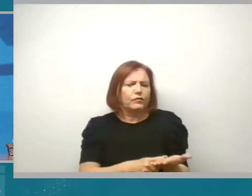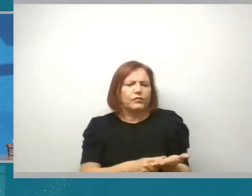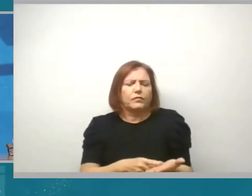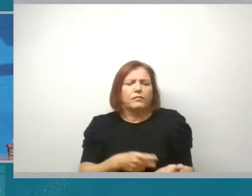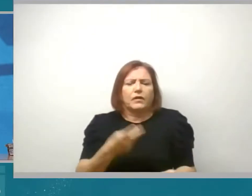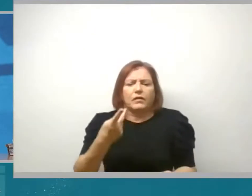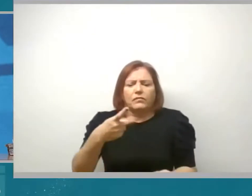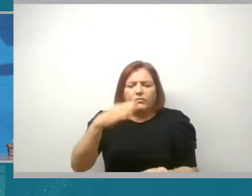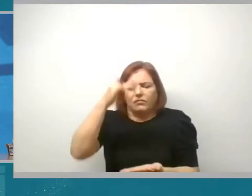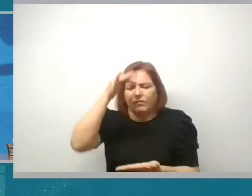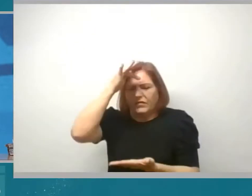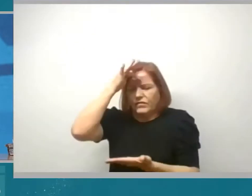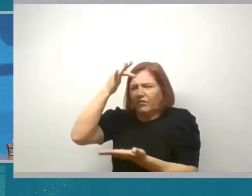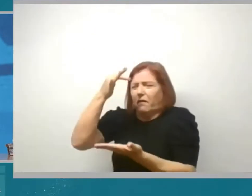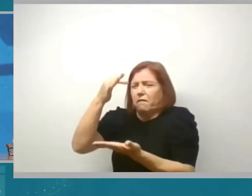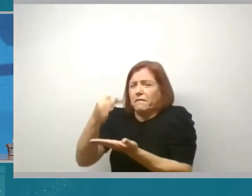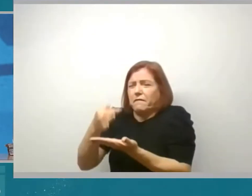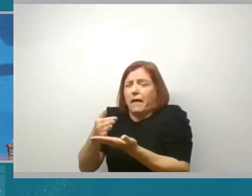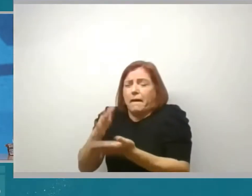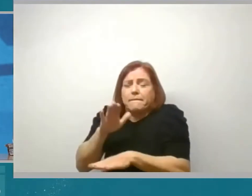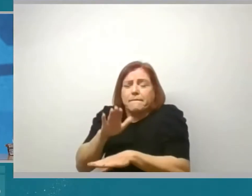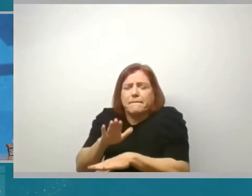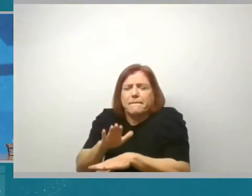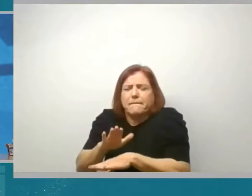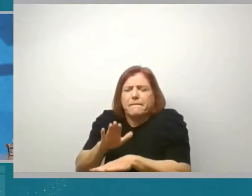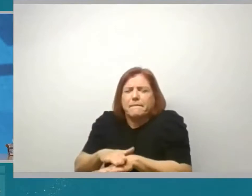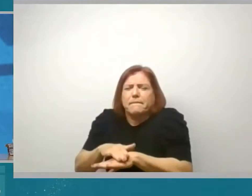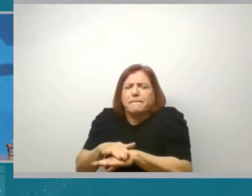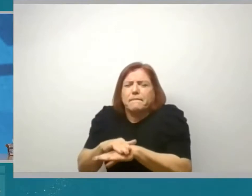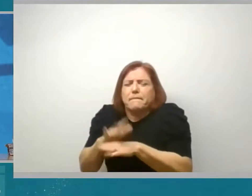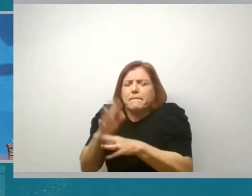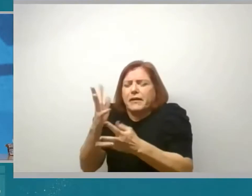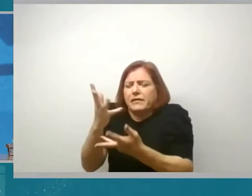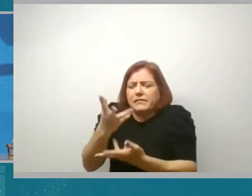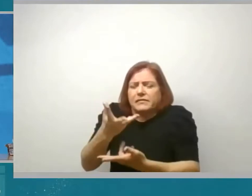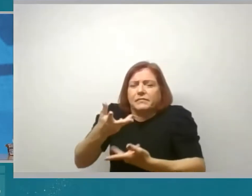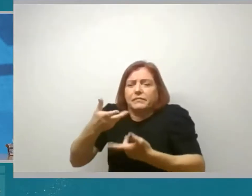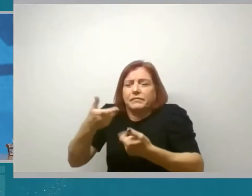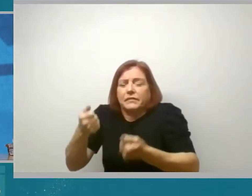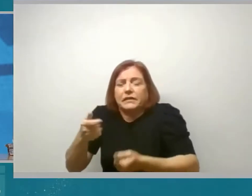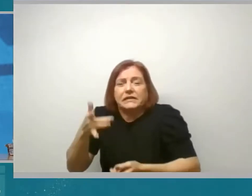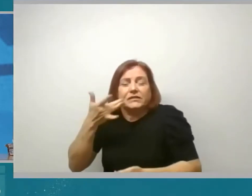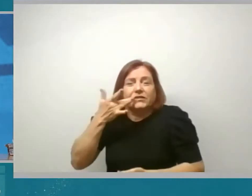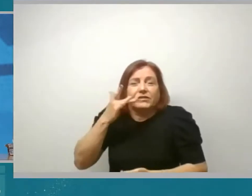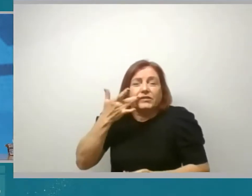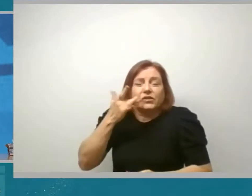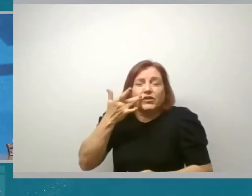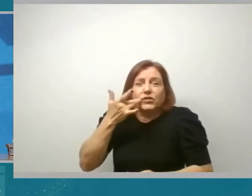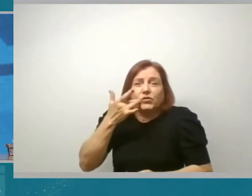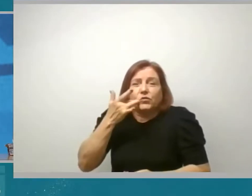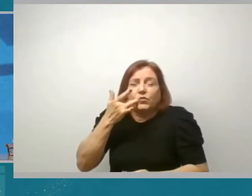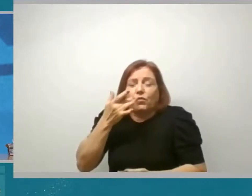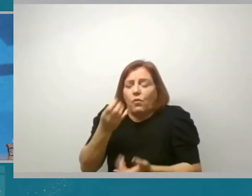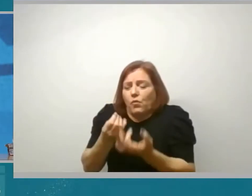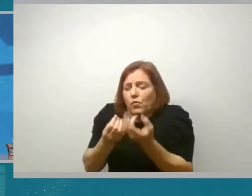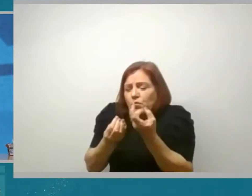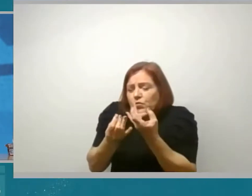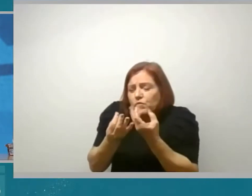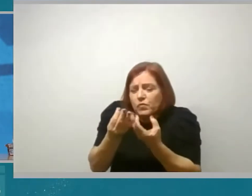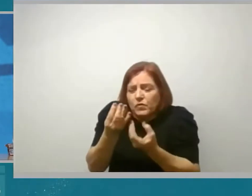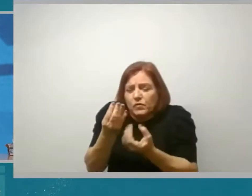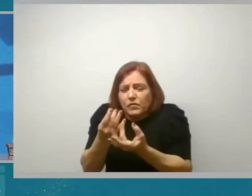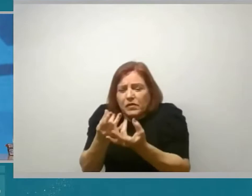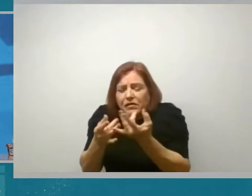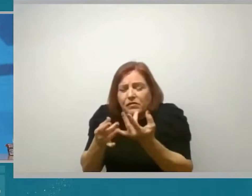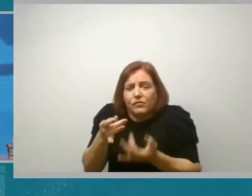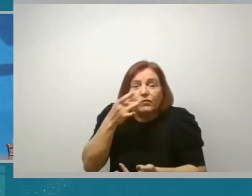que ouro perecível, mesmo apurado pelo fogo, redunda em louvor,